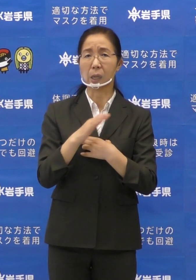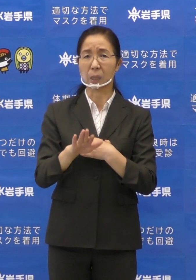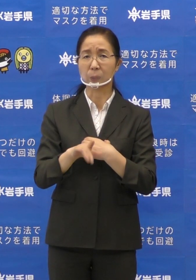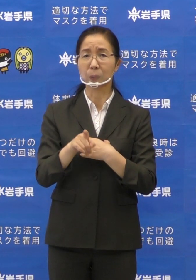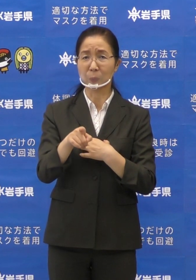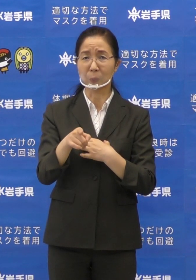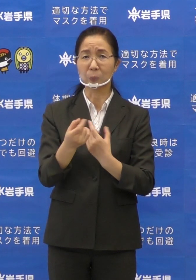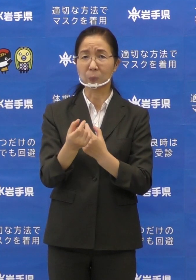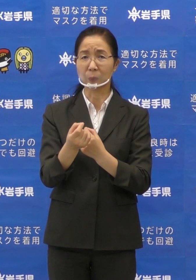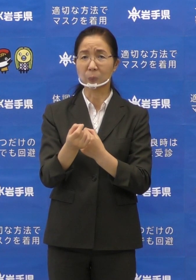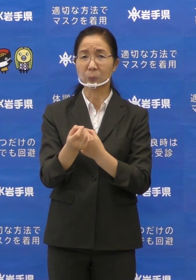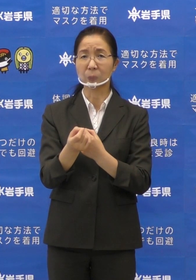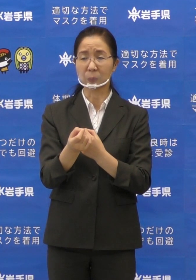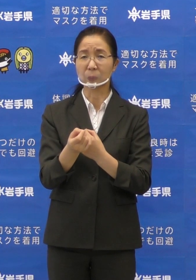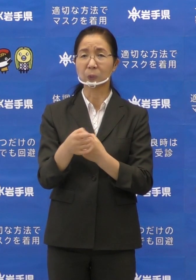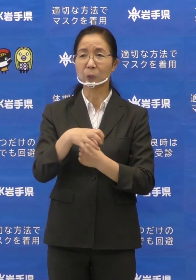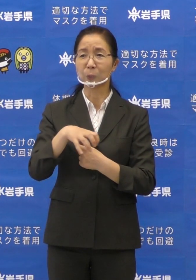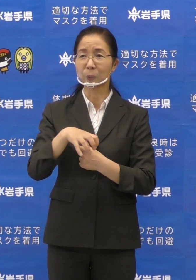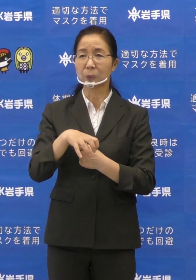確か何でしたっけ、